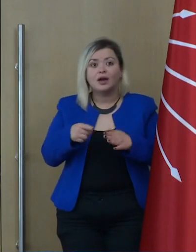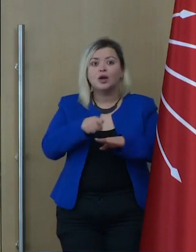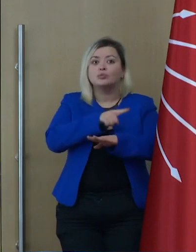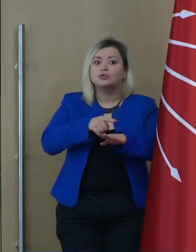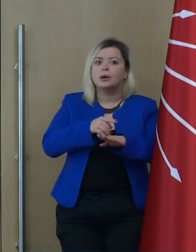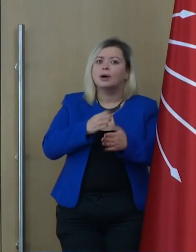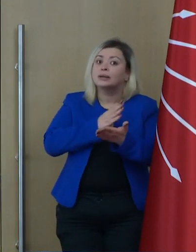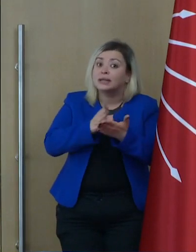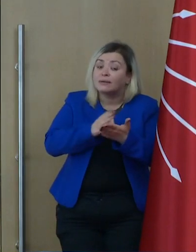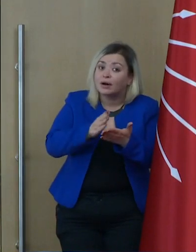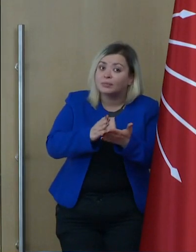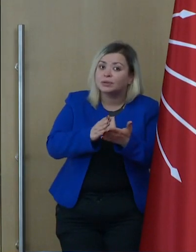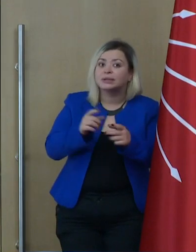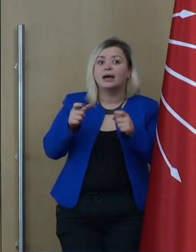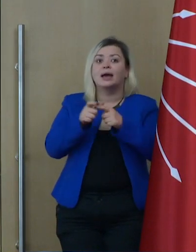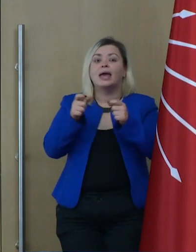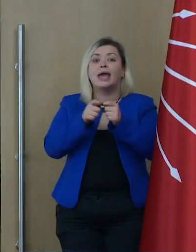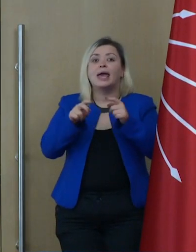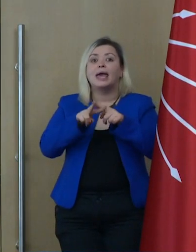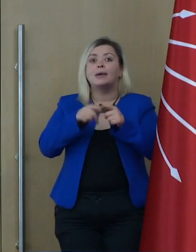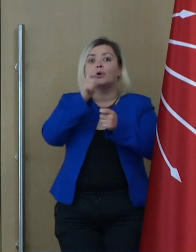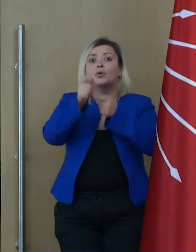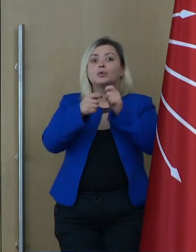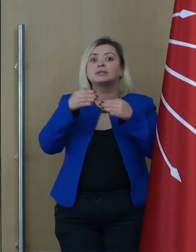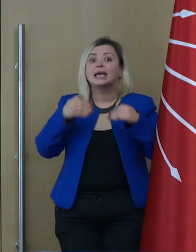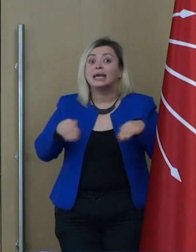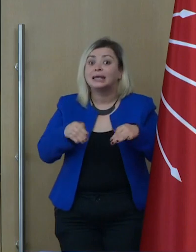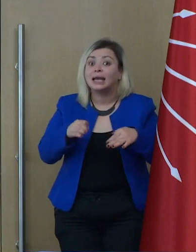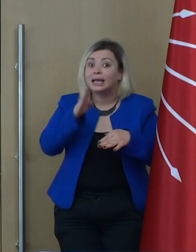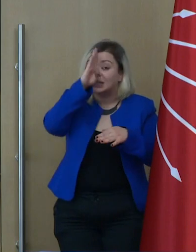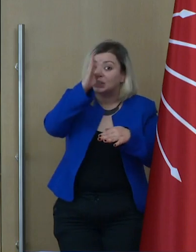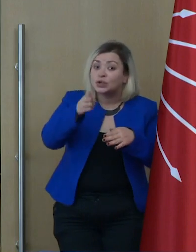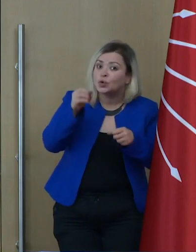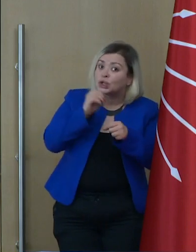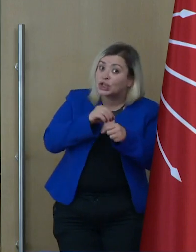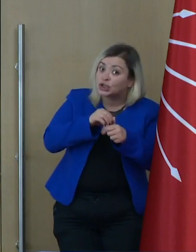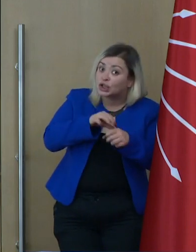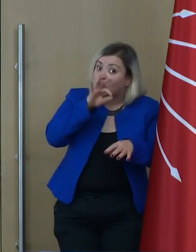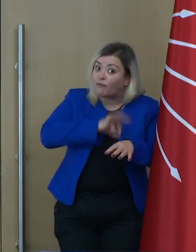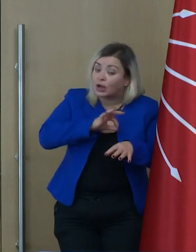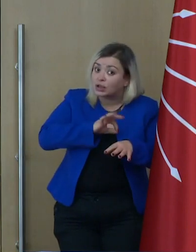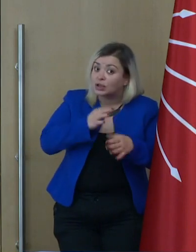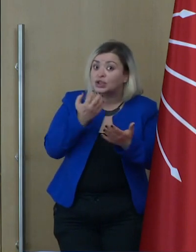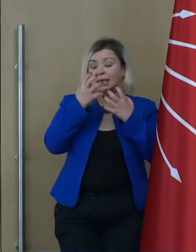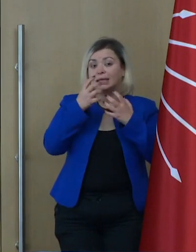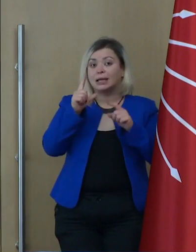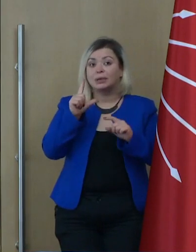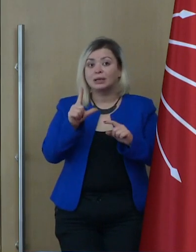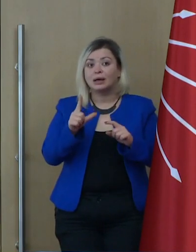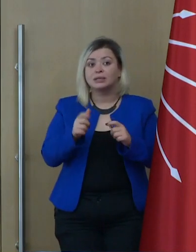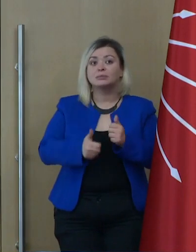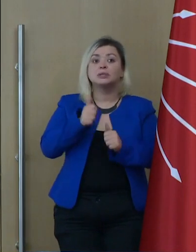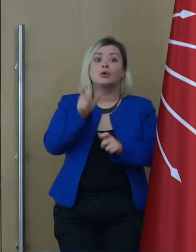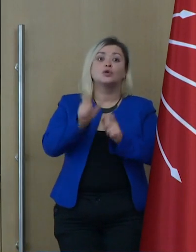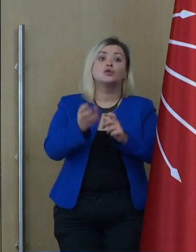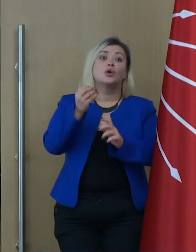devamı sırasında bu EBA uygulamasının engellileri de ciddi ölçüde kapsayacak şekilde hayata geçirilmesi gerekiyor. Sporcu